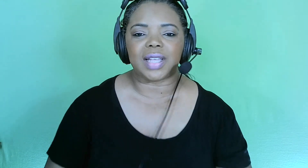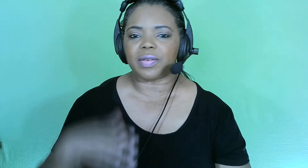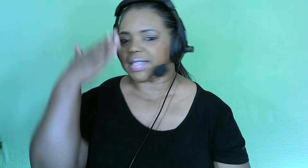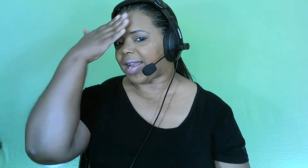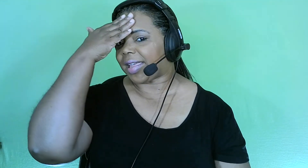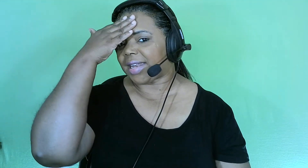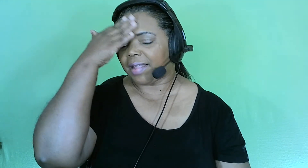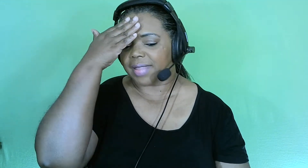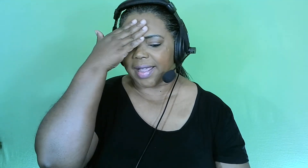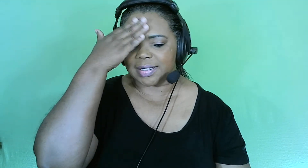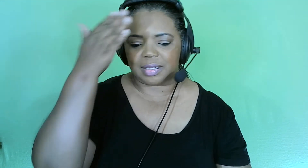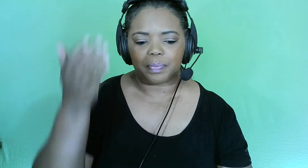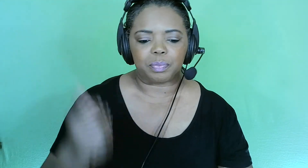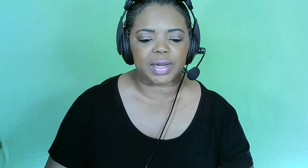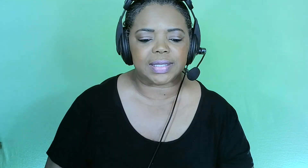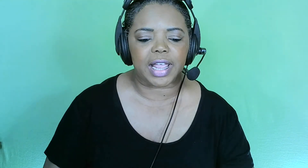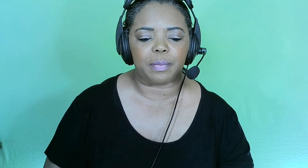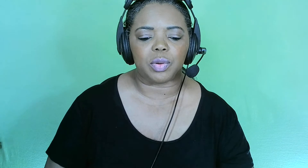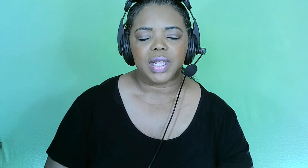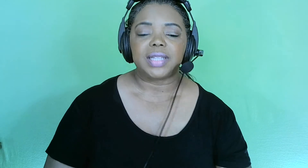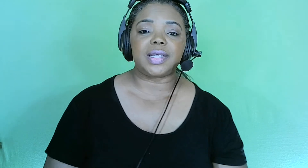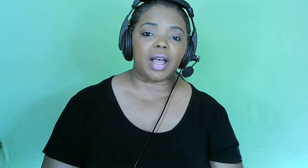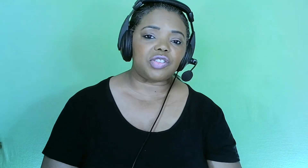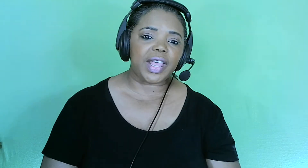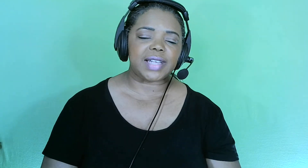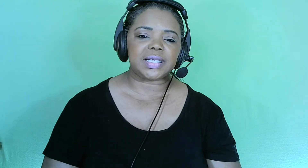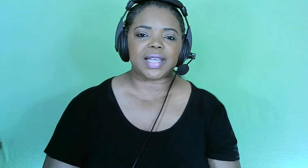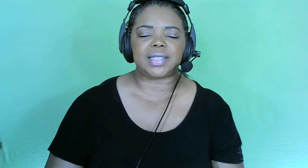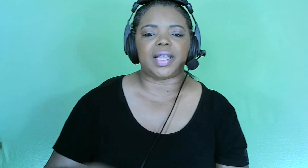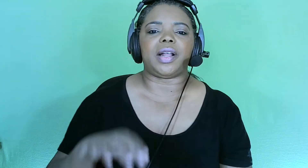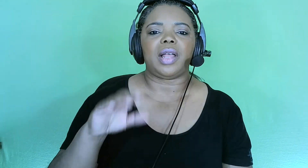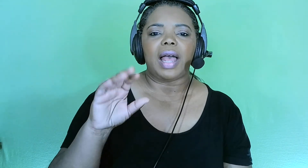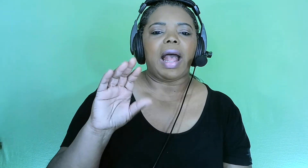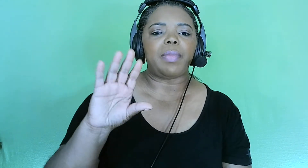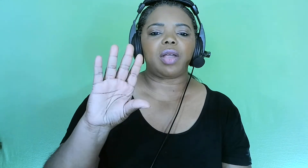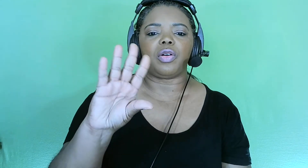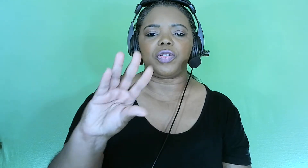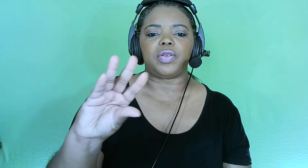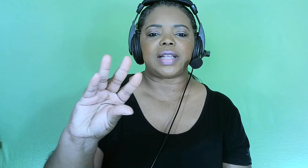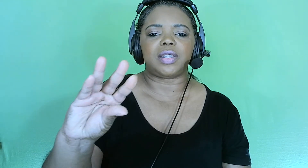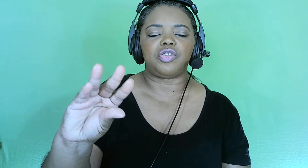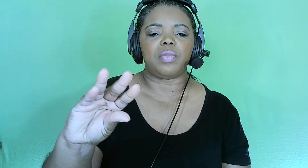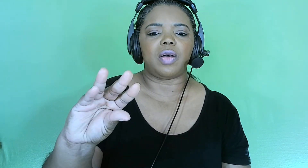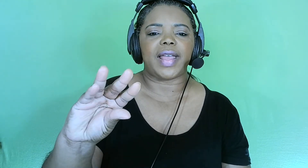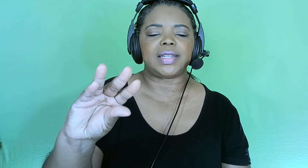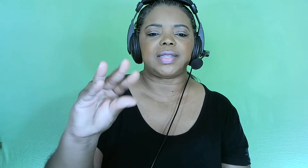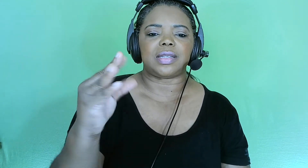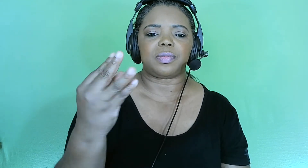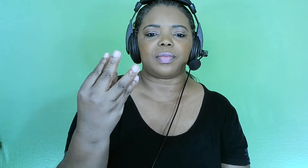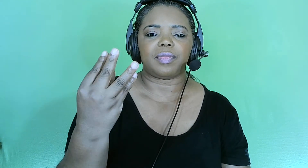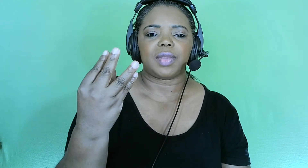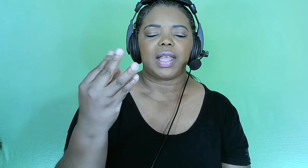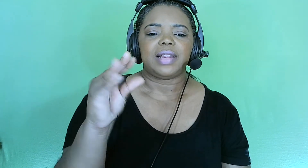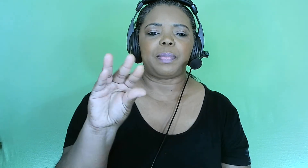que será aqui na testa. Por exemplo, sinal de esquecer, a minha configuração de mão é assim. Depois